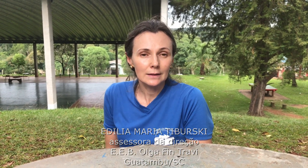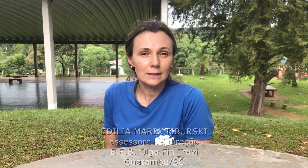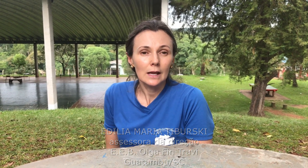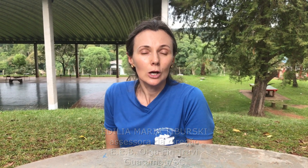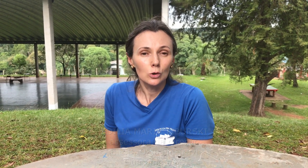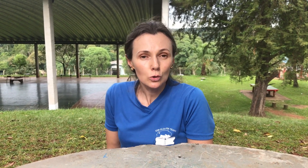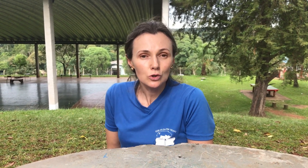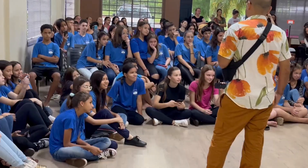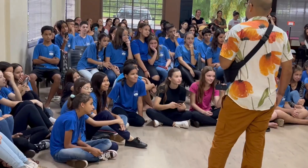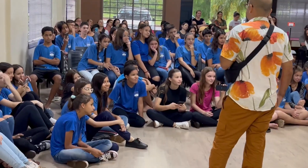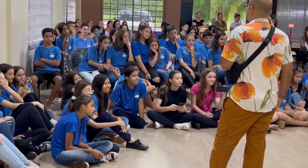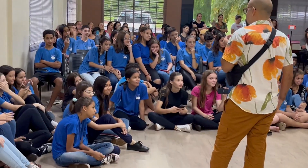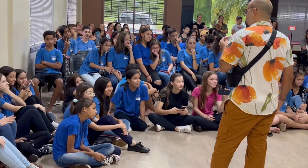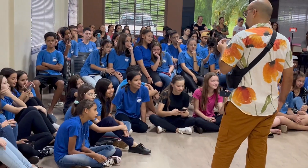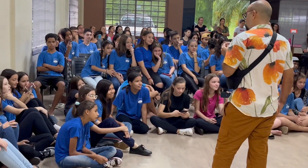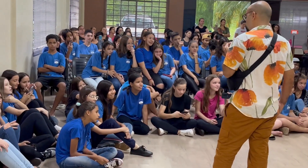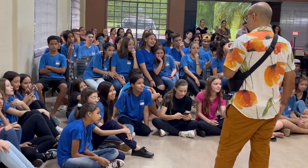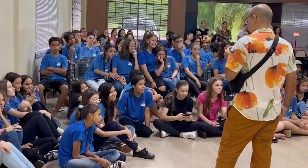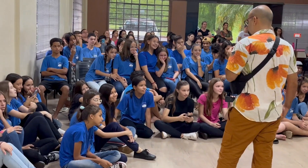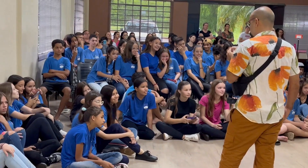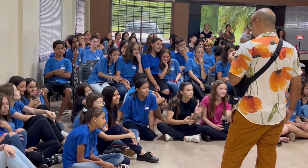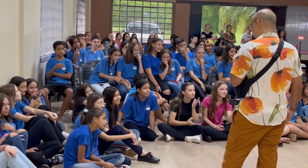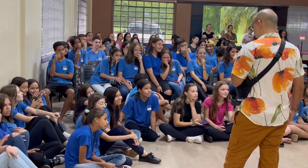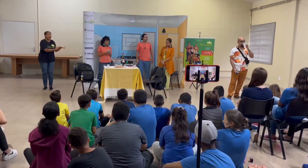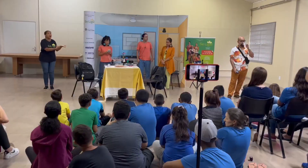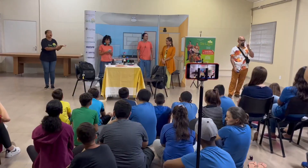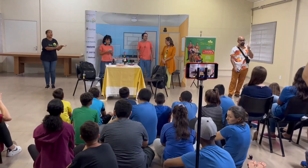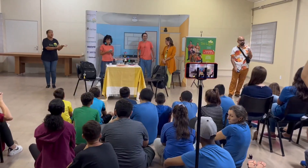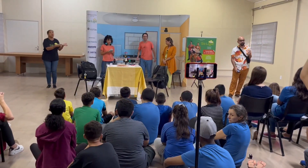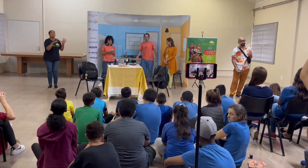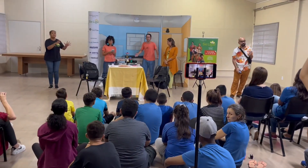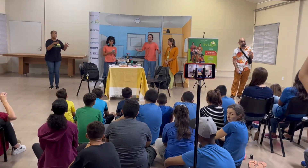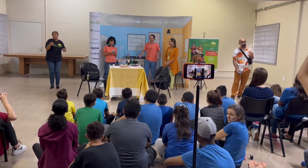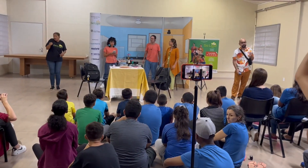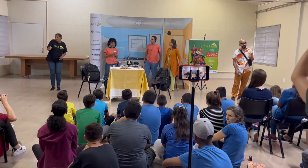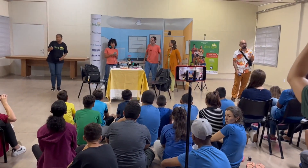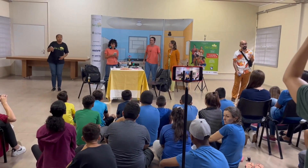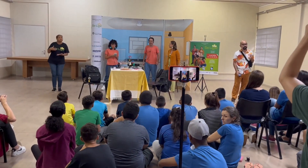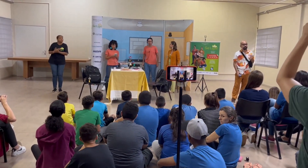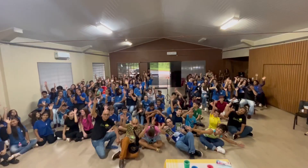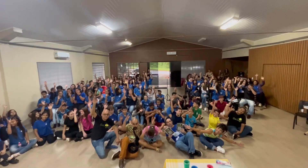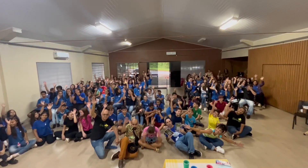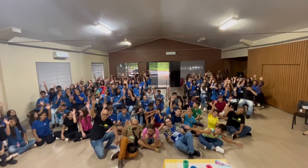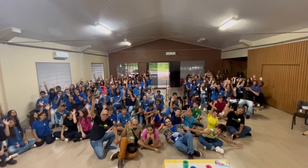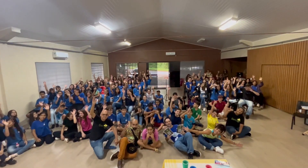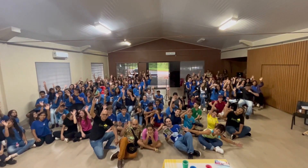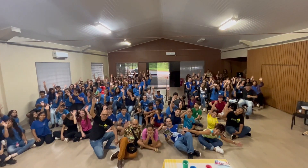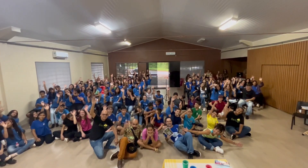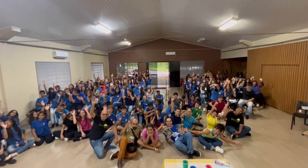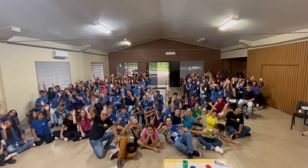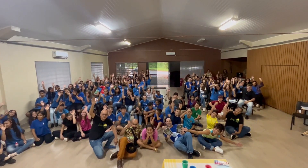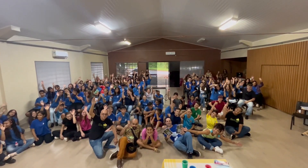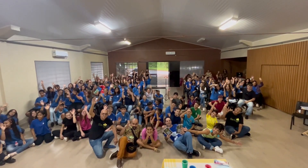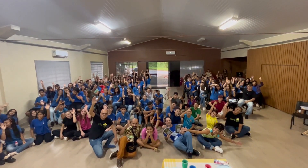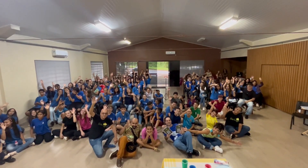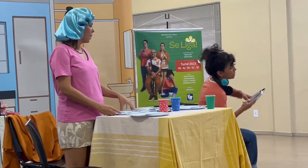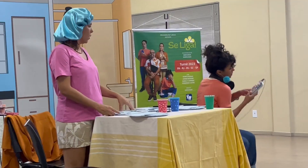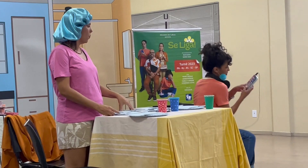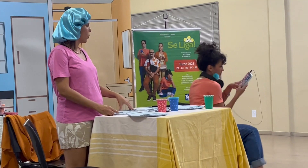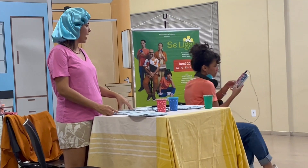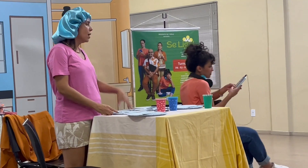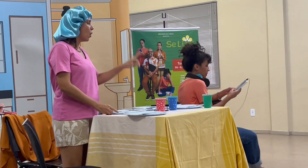atividade lúdica Os estudantes captam melhor a mensagem do que ficar em sala de aula só repassando o